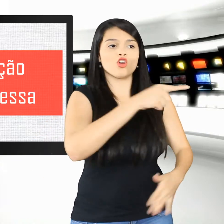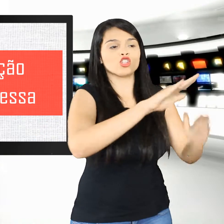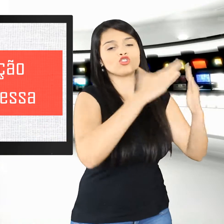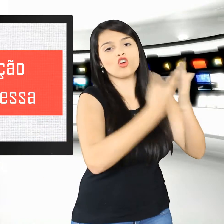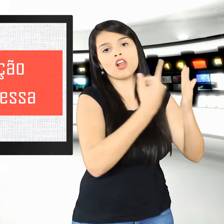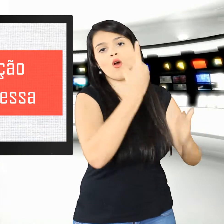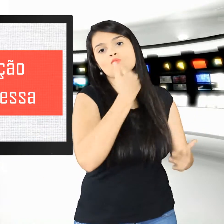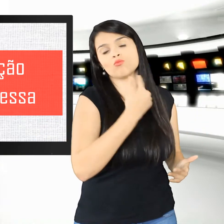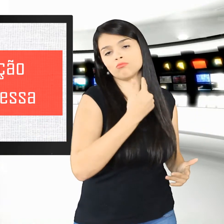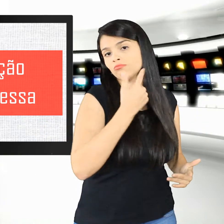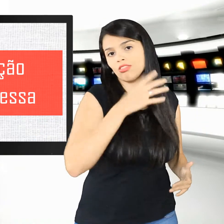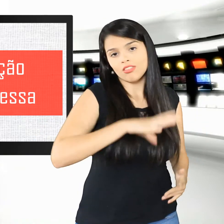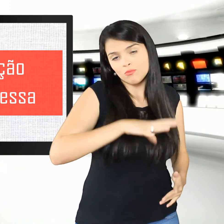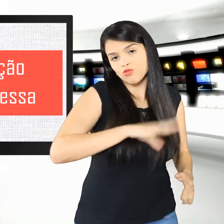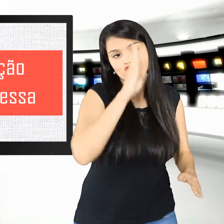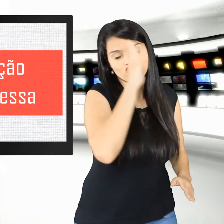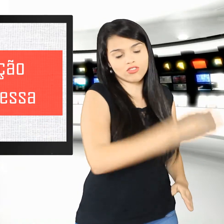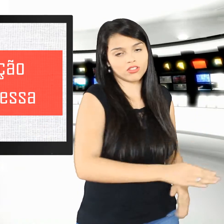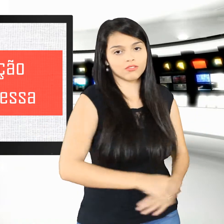Competências como decodificação.